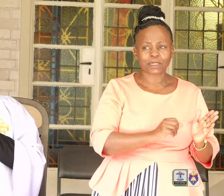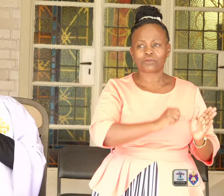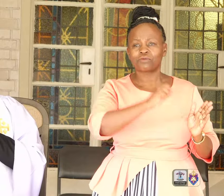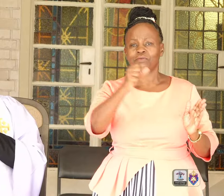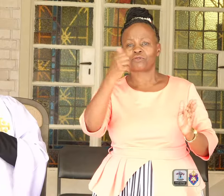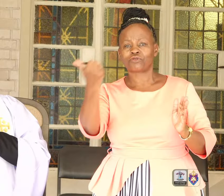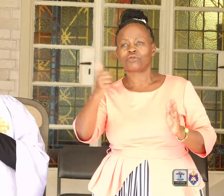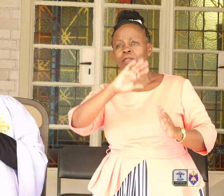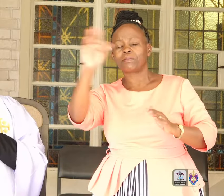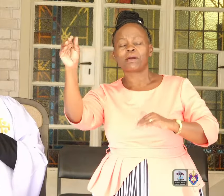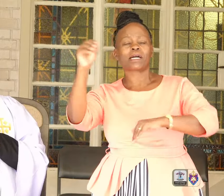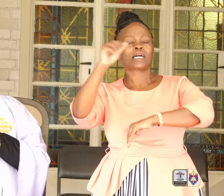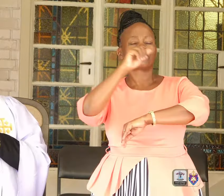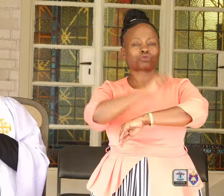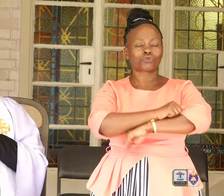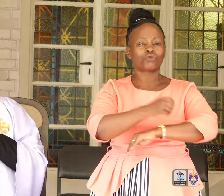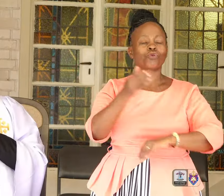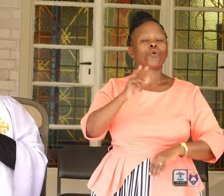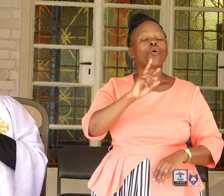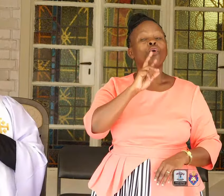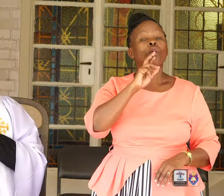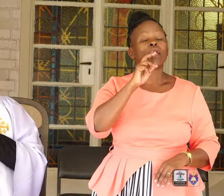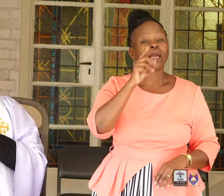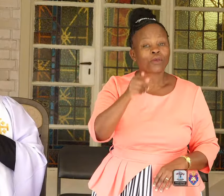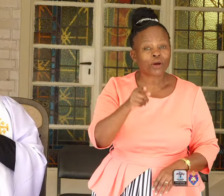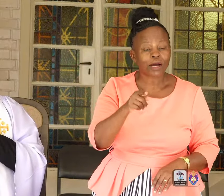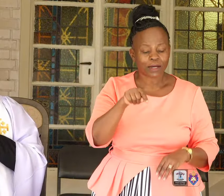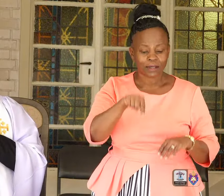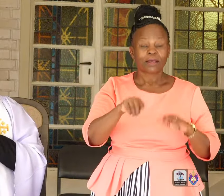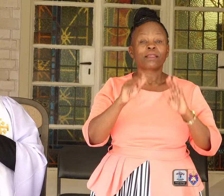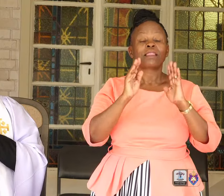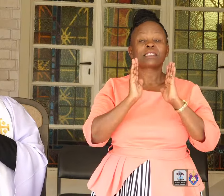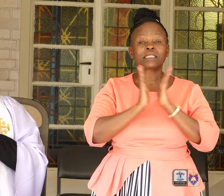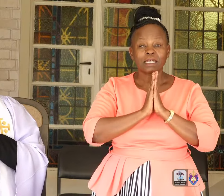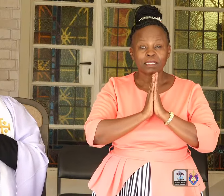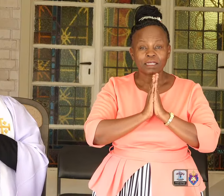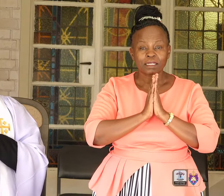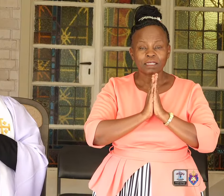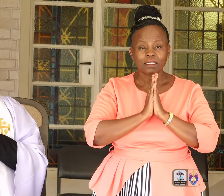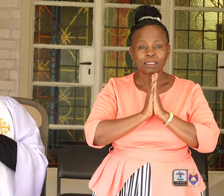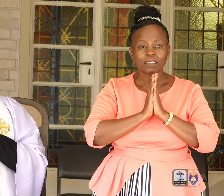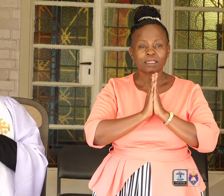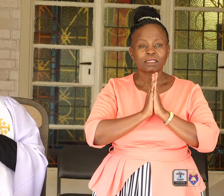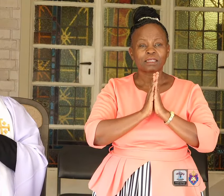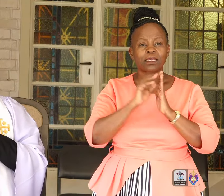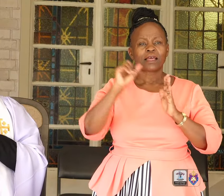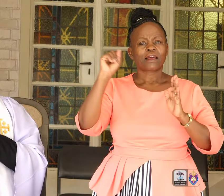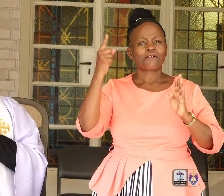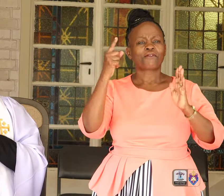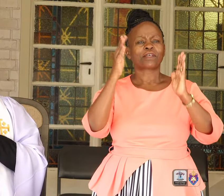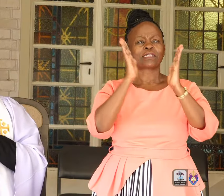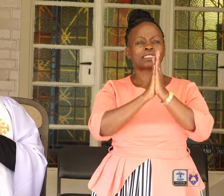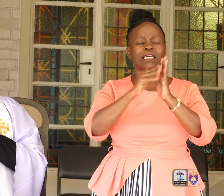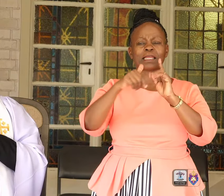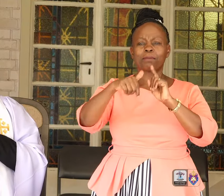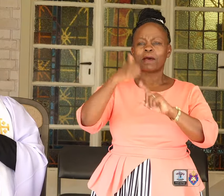masomero. Abo w'oli ku Sande eno, Sande esookedde ddala mwezi